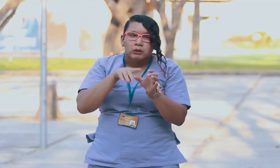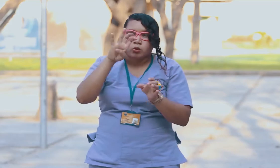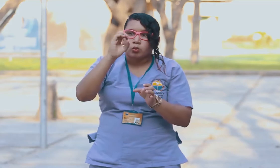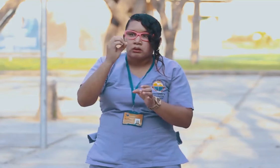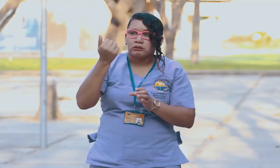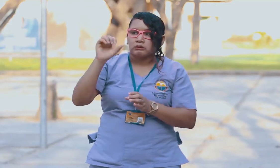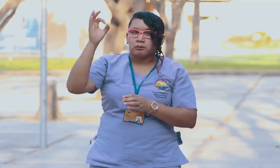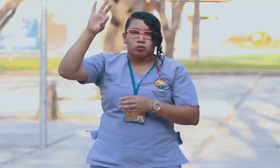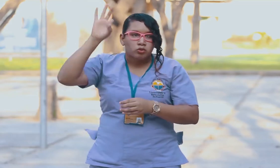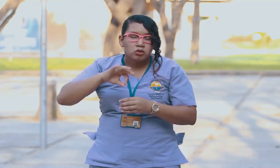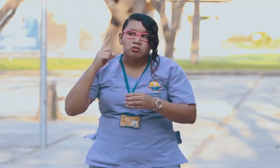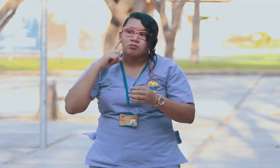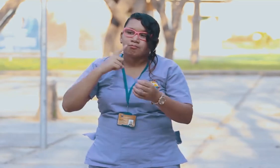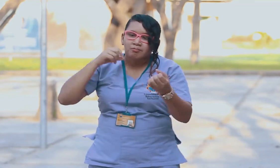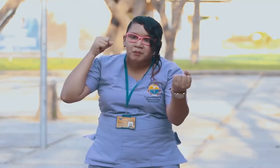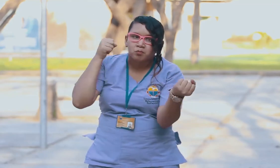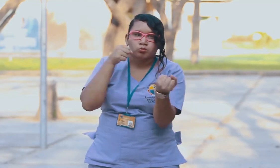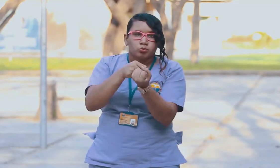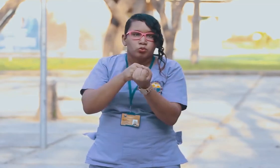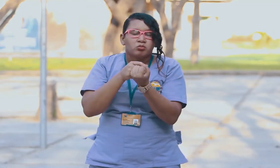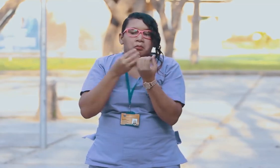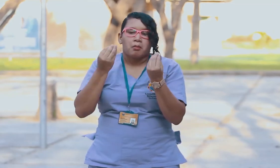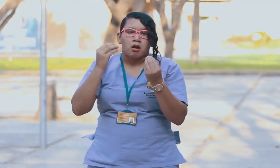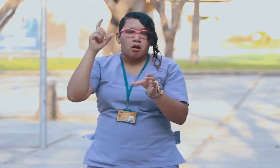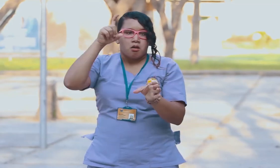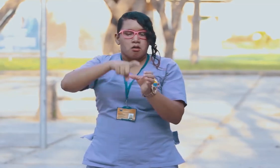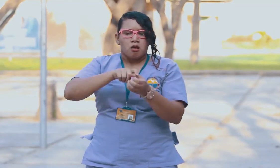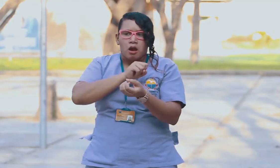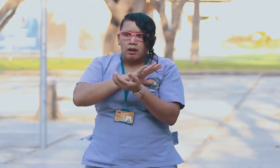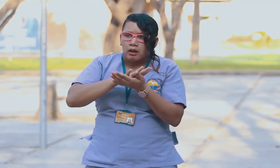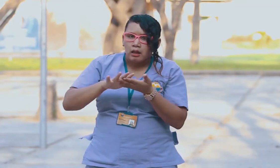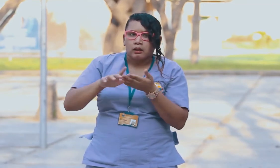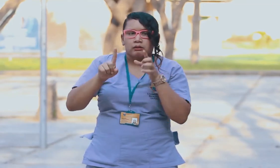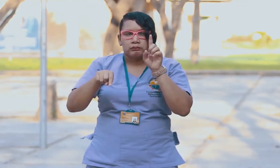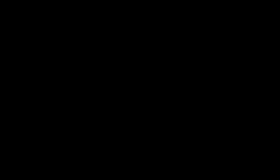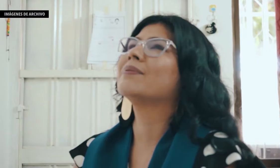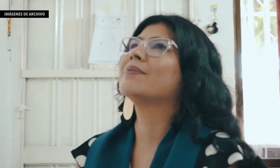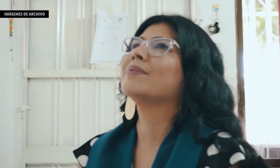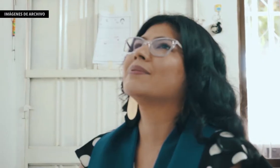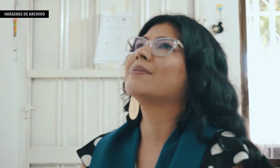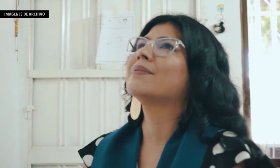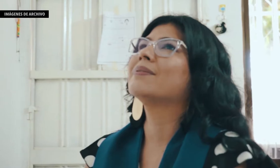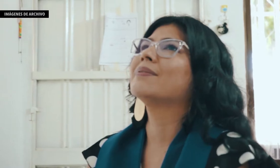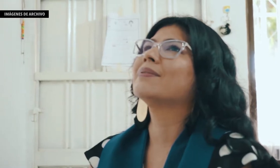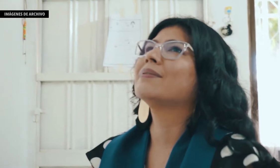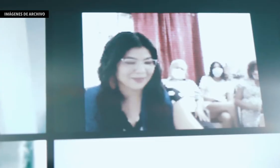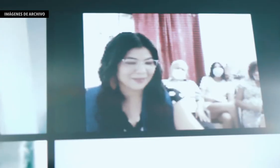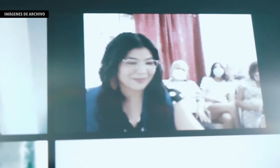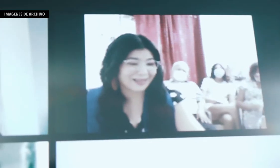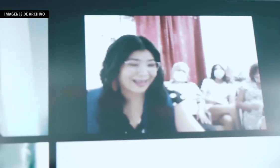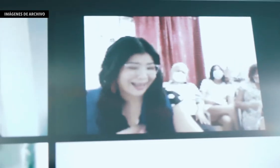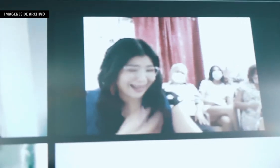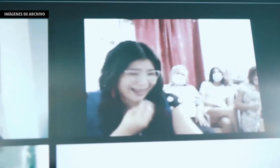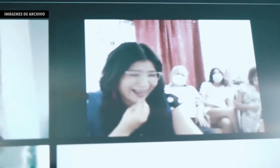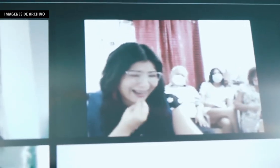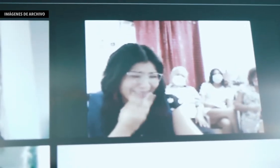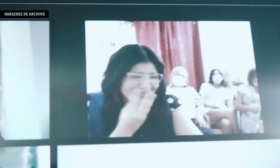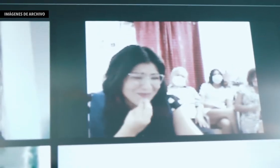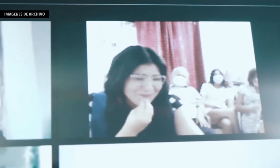ahorita, digamos, con la nueva administración que se tiene dentro de la universidad y todos los beneficios que hay para las personas